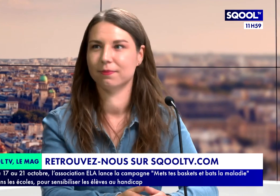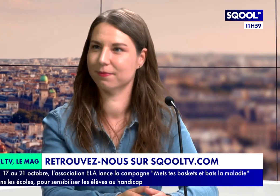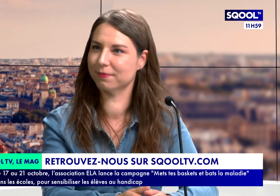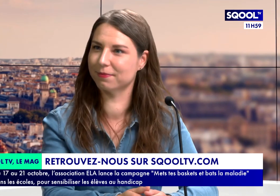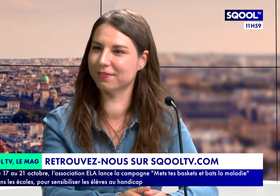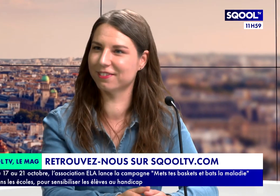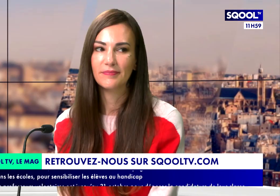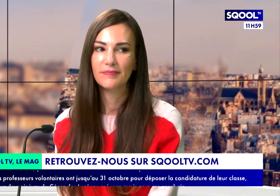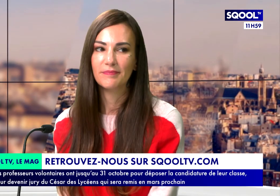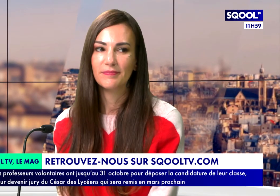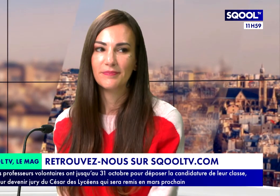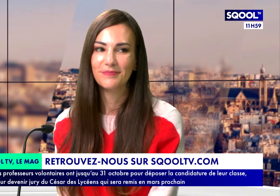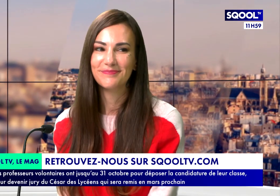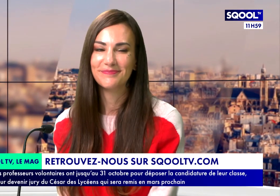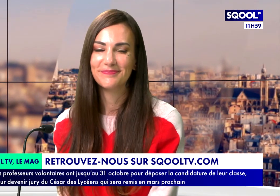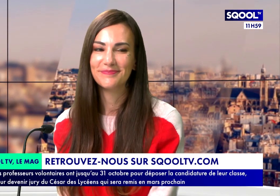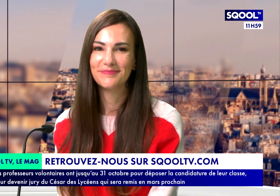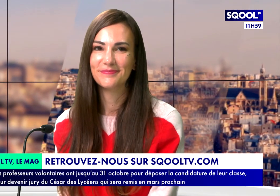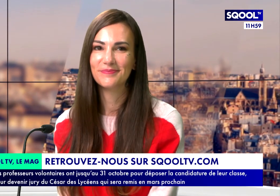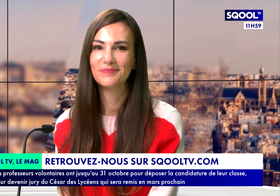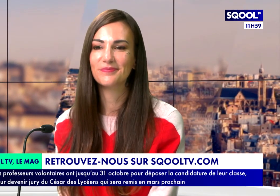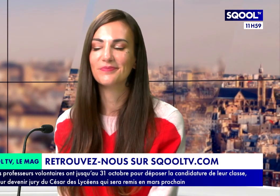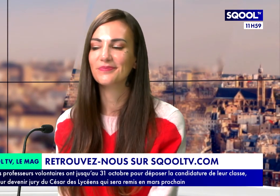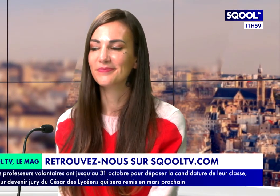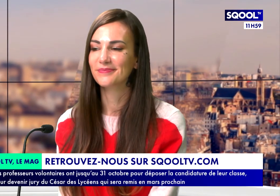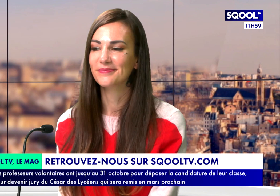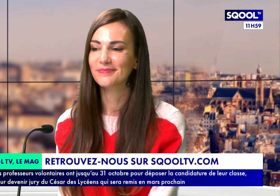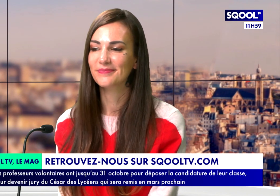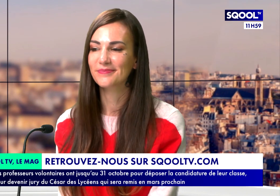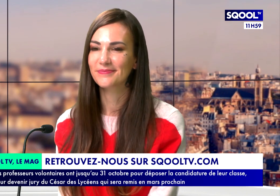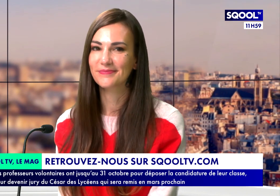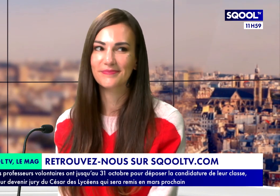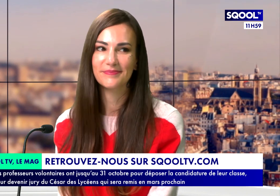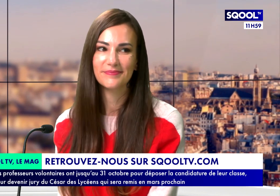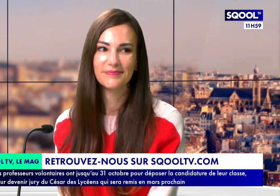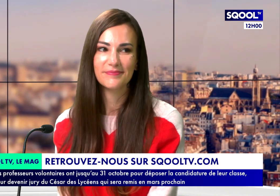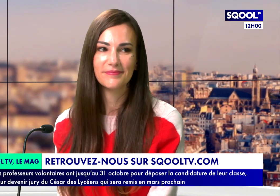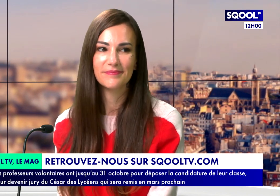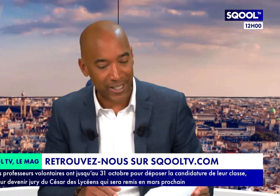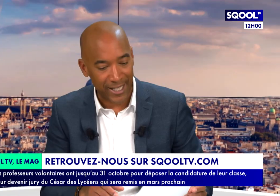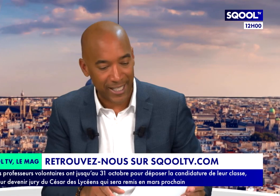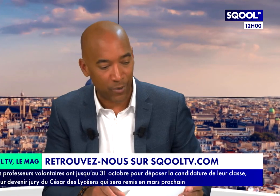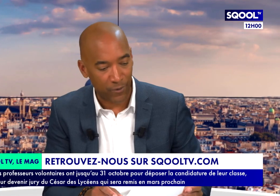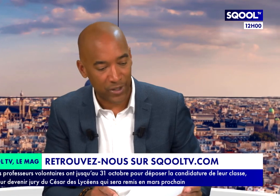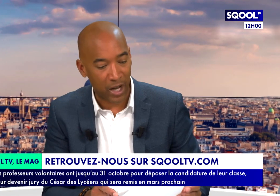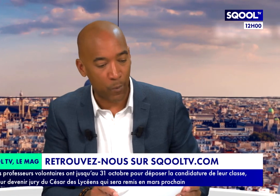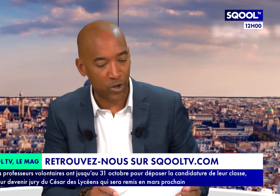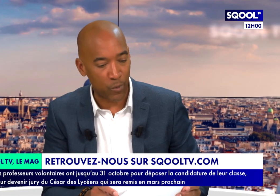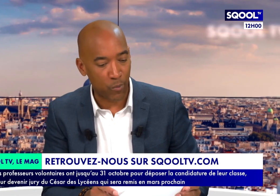-Kahualias Etelbunbao, professionnelle bilingue langue des signes françaises, interprète scolaire des langues des signes françaises, professeur accompagnement pour